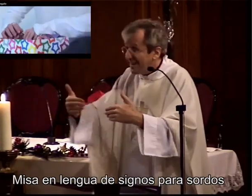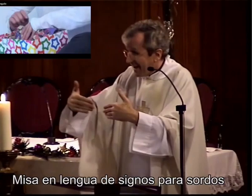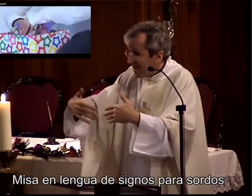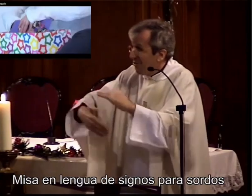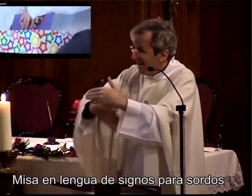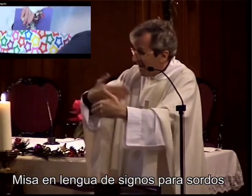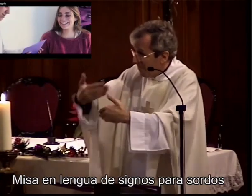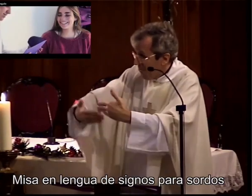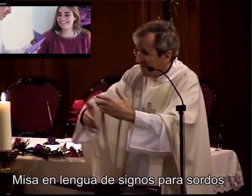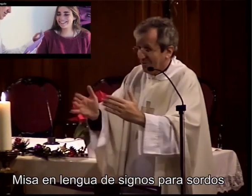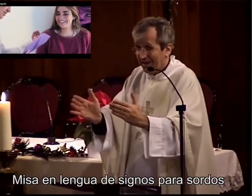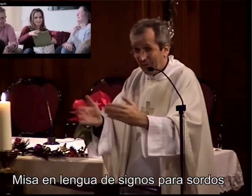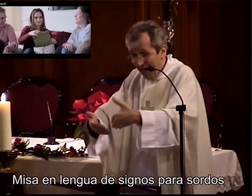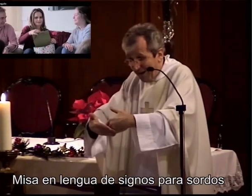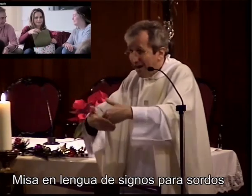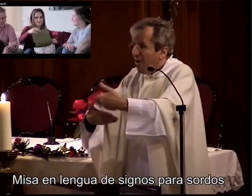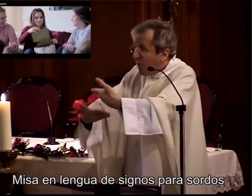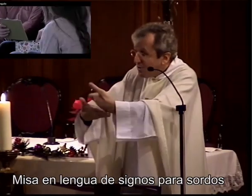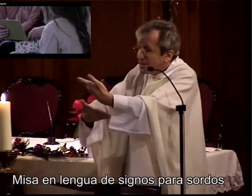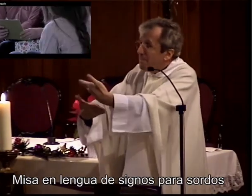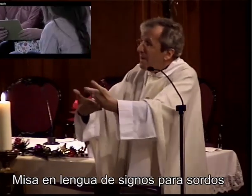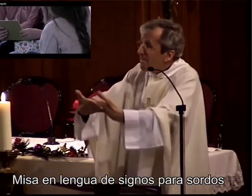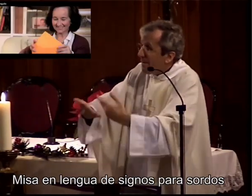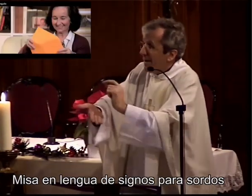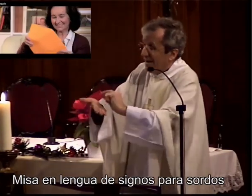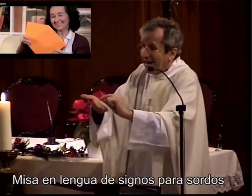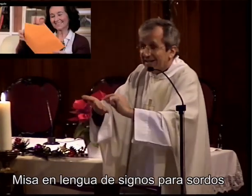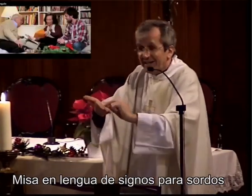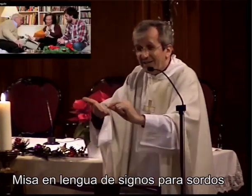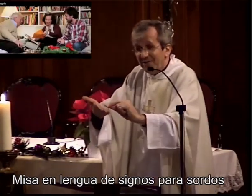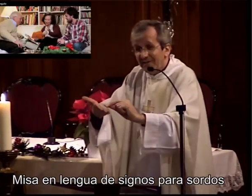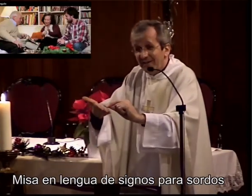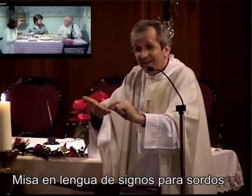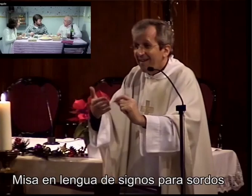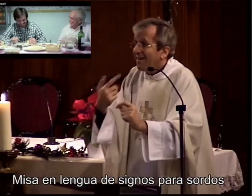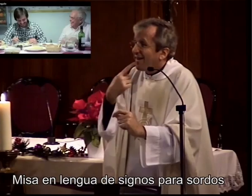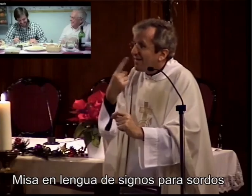regalo envuelto y tal, era un simple papel escrito que decía,